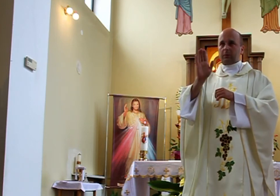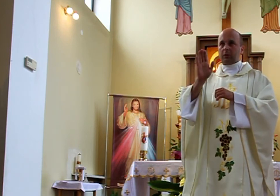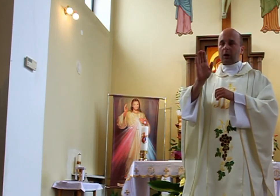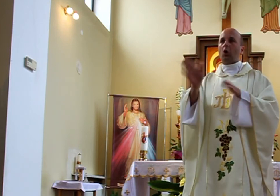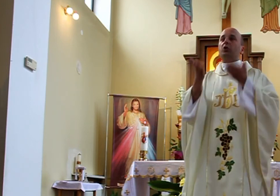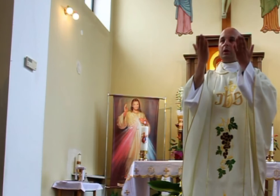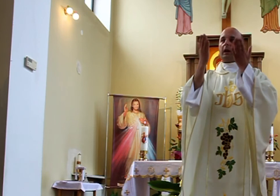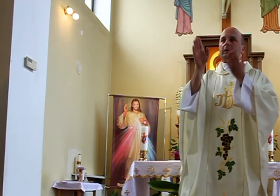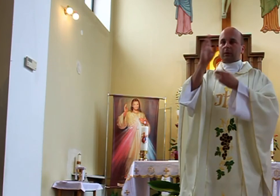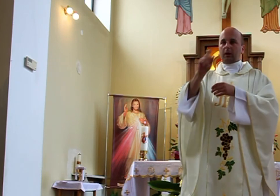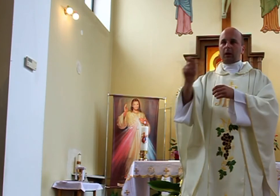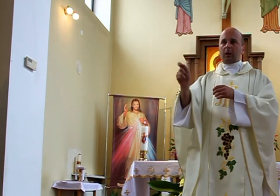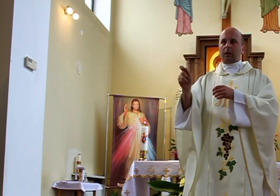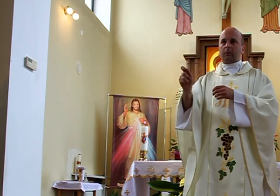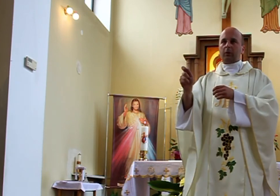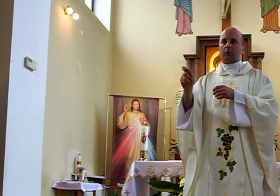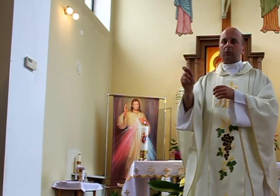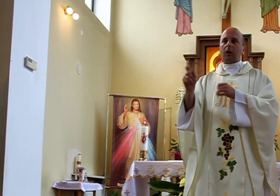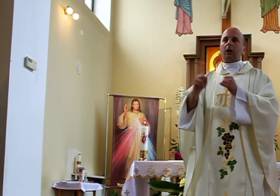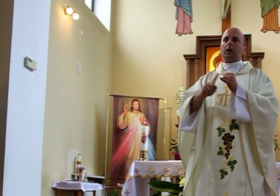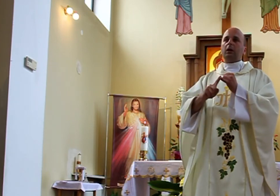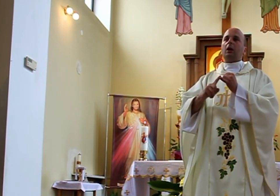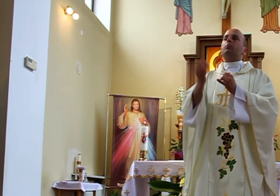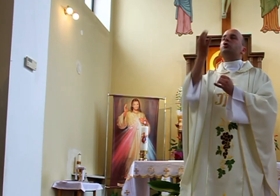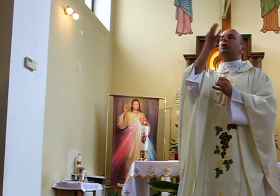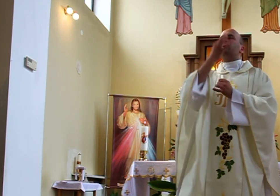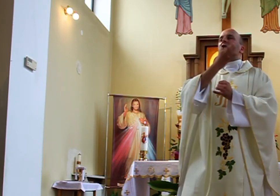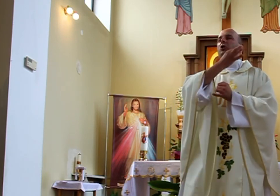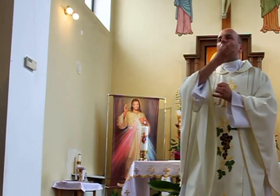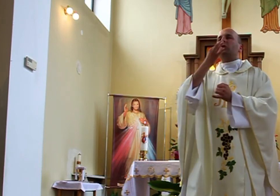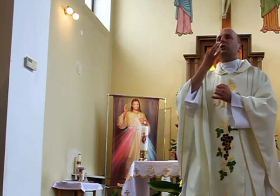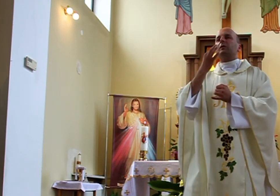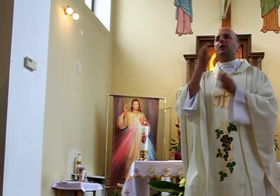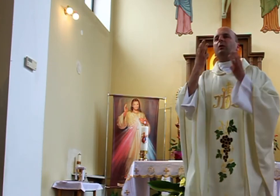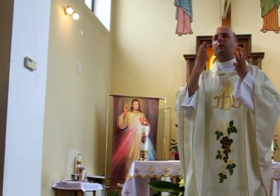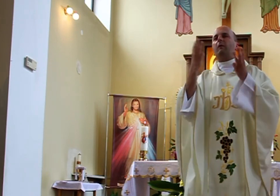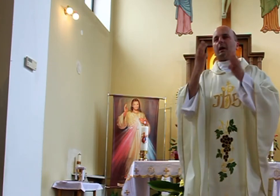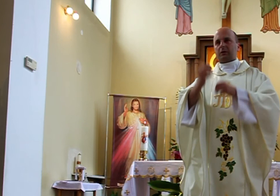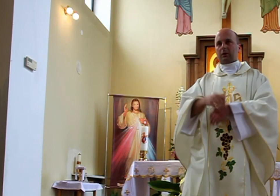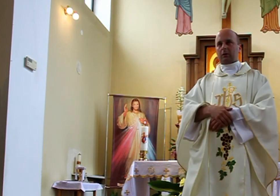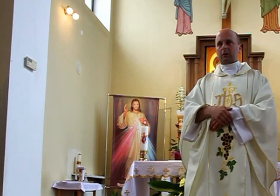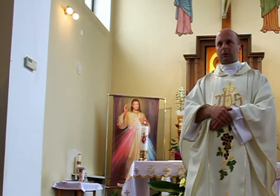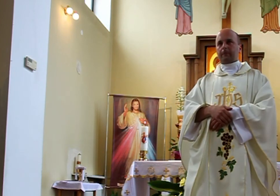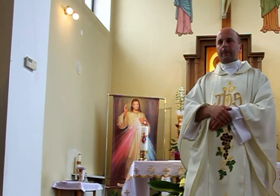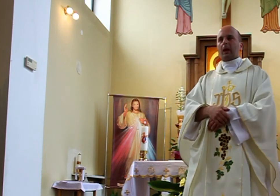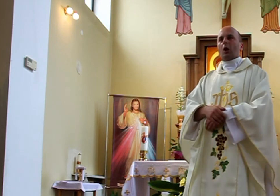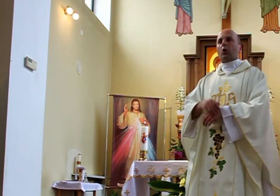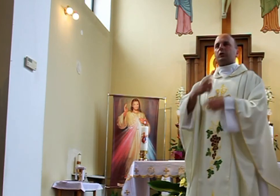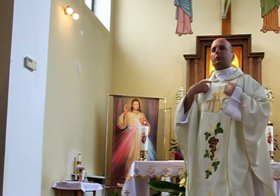Boga, oddanym Bogu i przyjmiesz Komunię Świętą, waszą. Osoby,